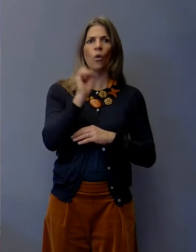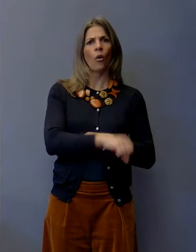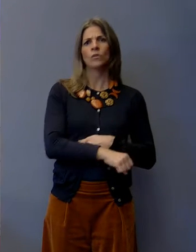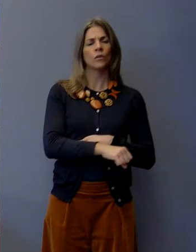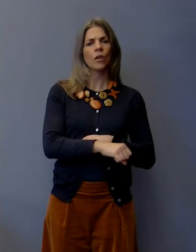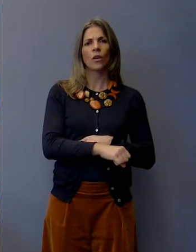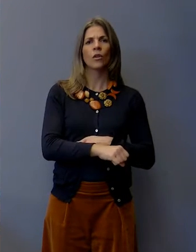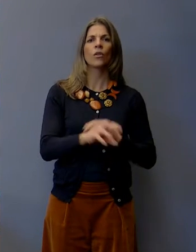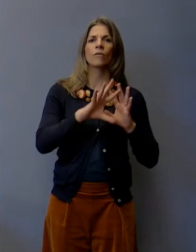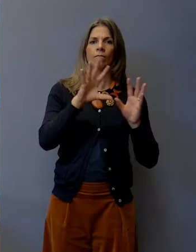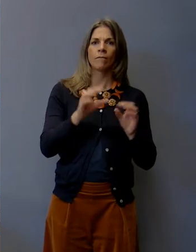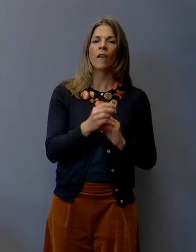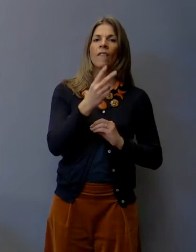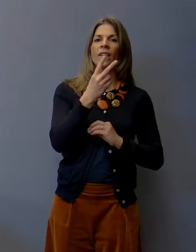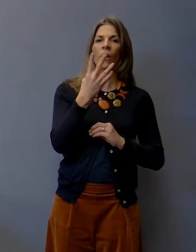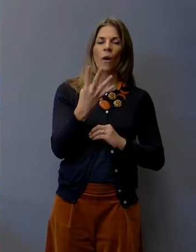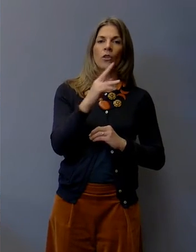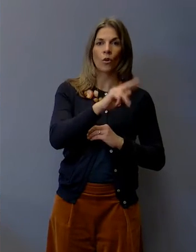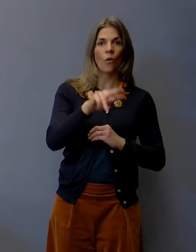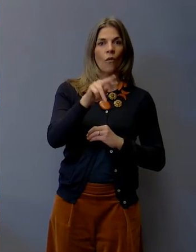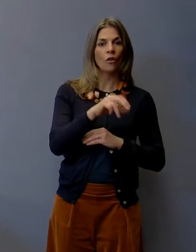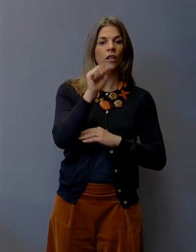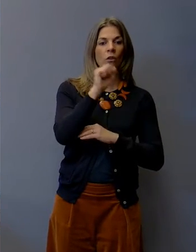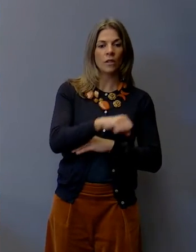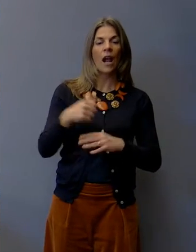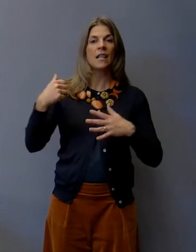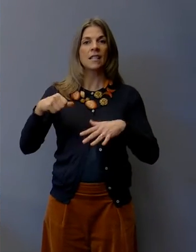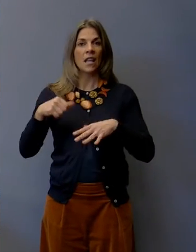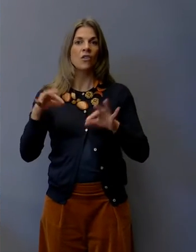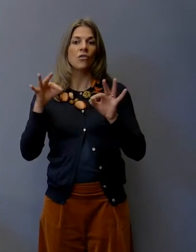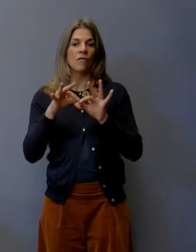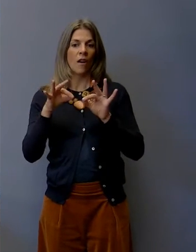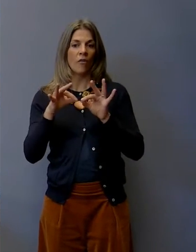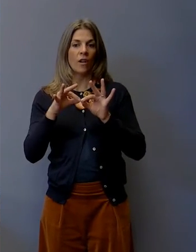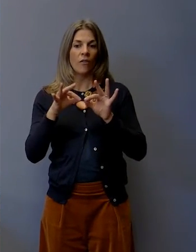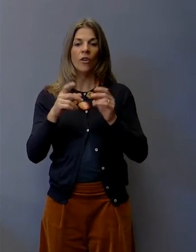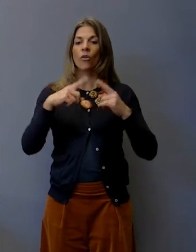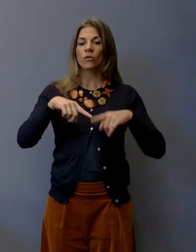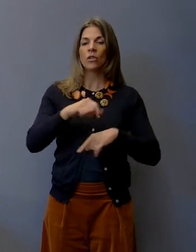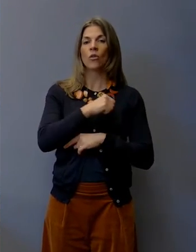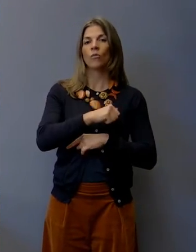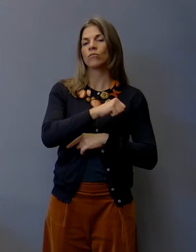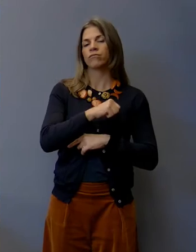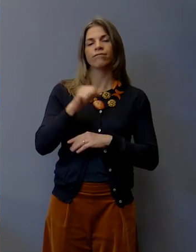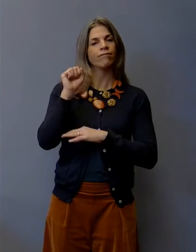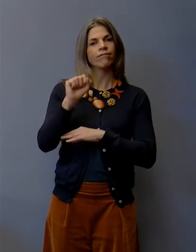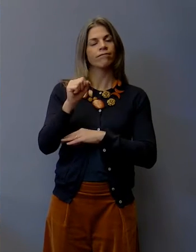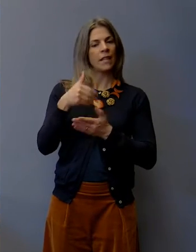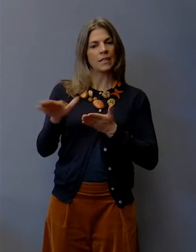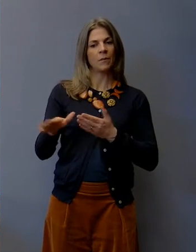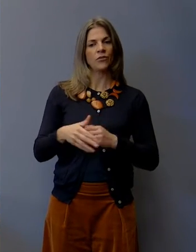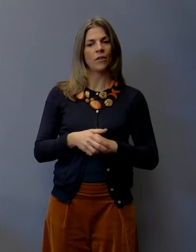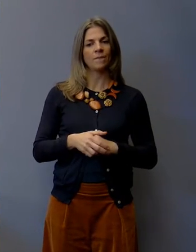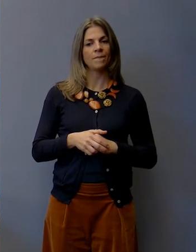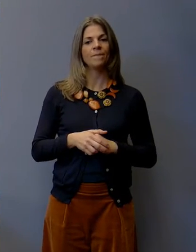24 voti contrari e 16 favorevoli il consiglio comunale respinge pongo ora in